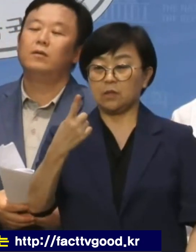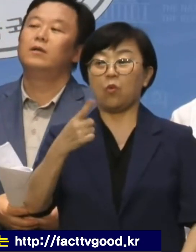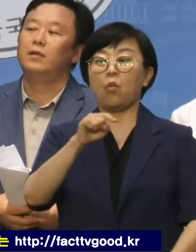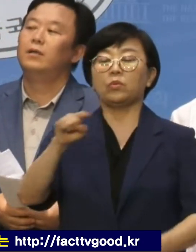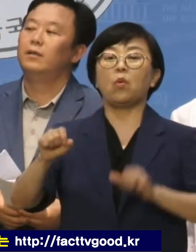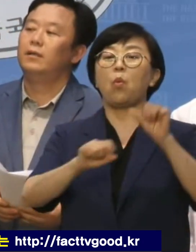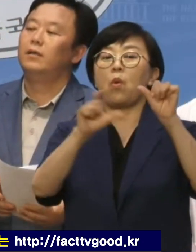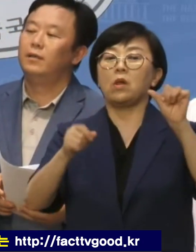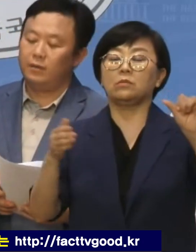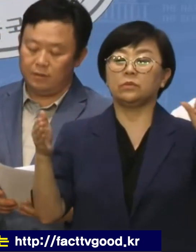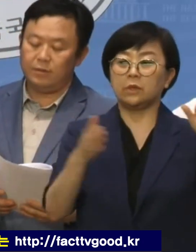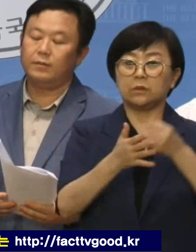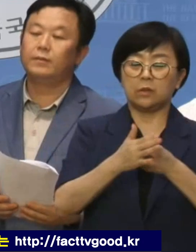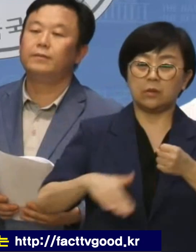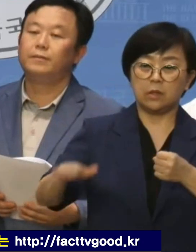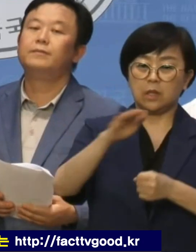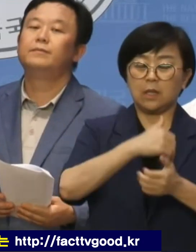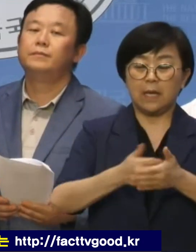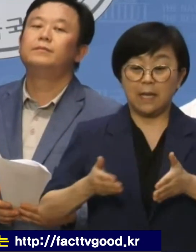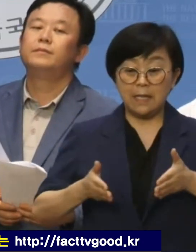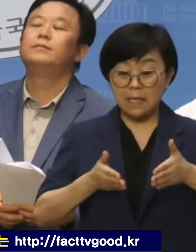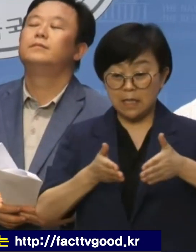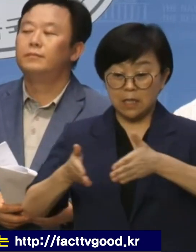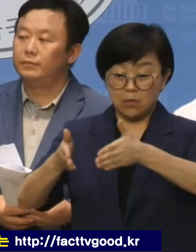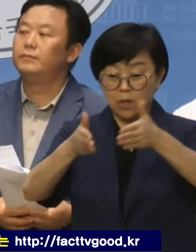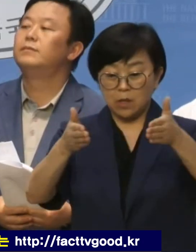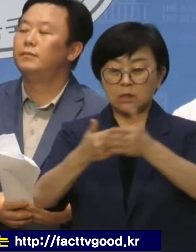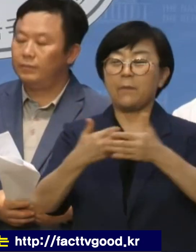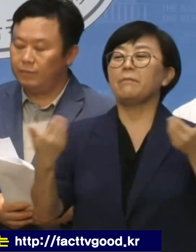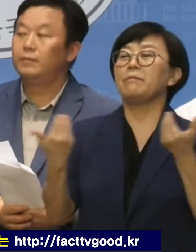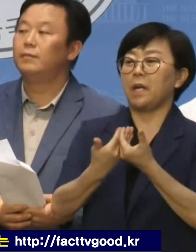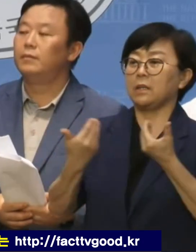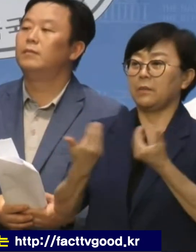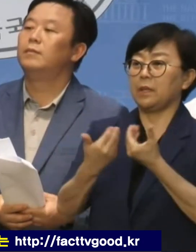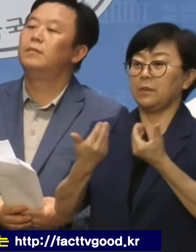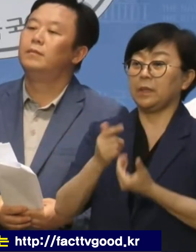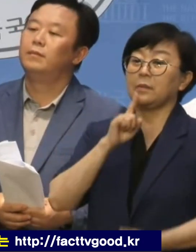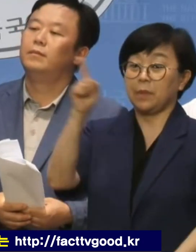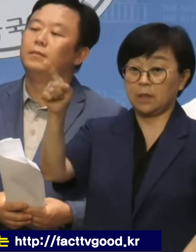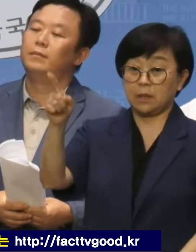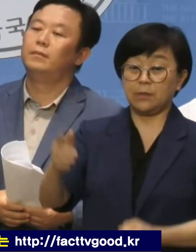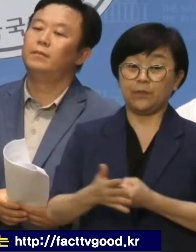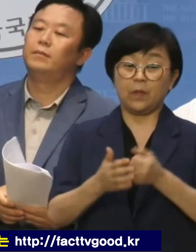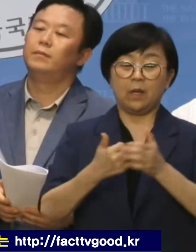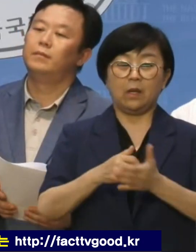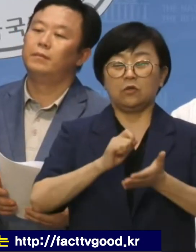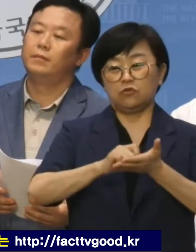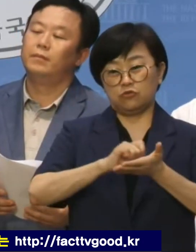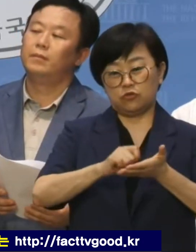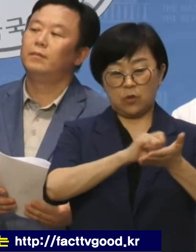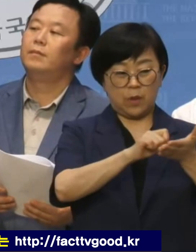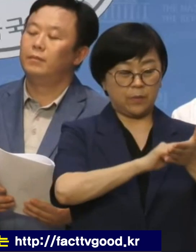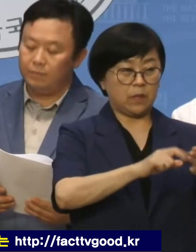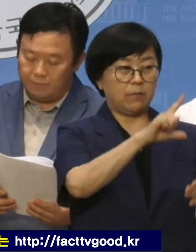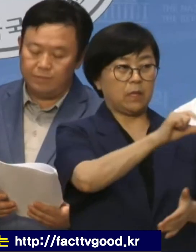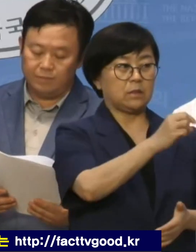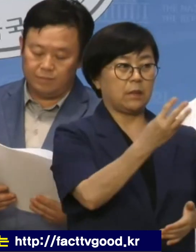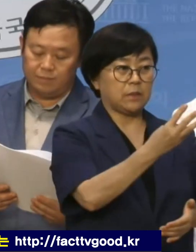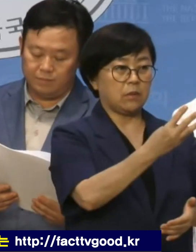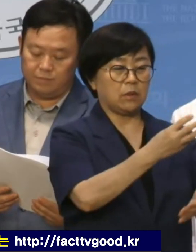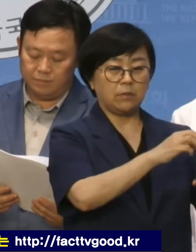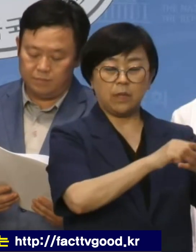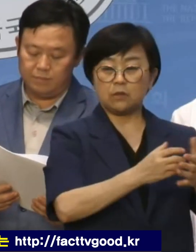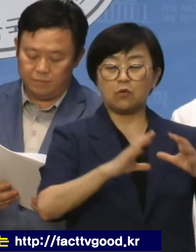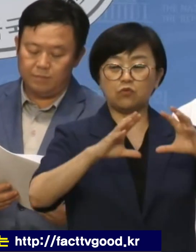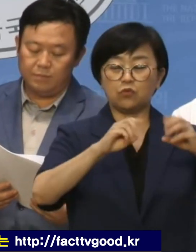2021년 5월 달부터 저희가 해당 노선에 대해서 계속 반대를 주장을 했었고요. 저희가 수기로 서명을 받은 게 13,000건의 수기를